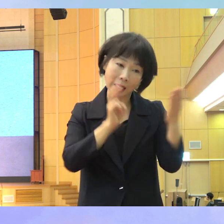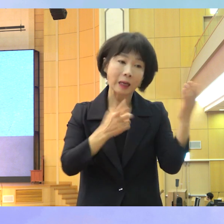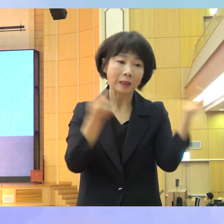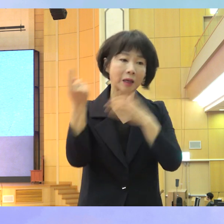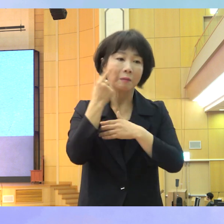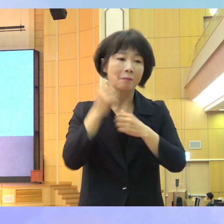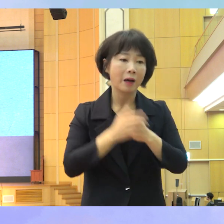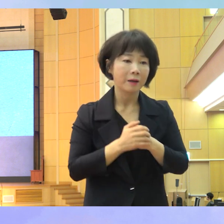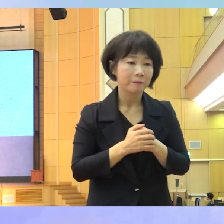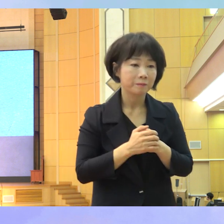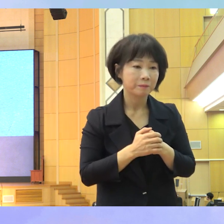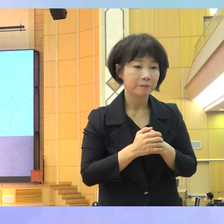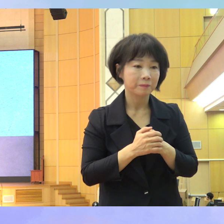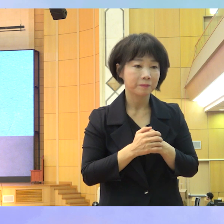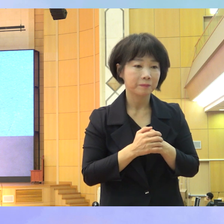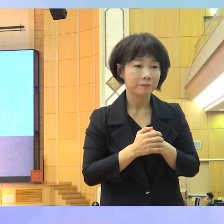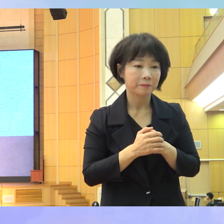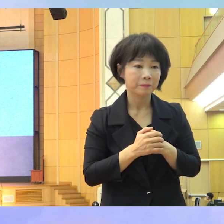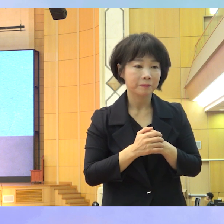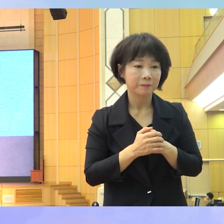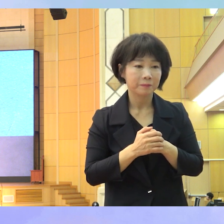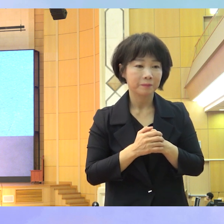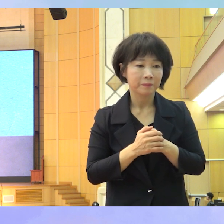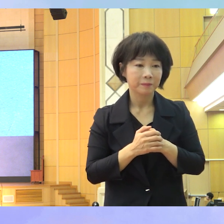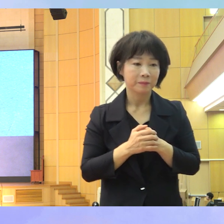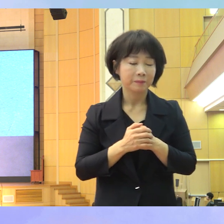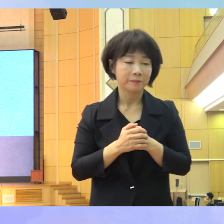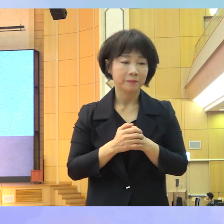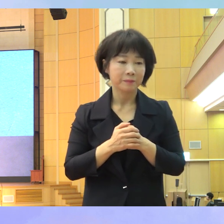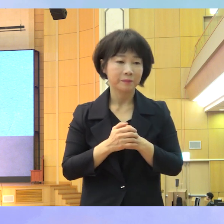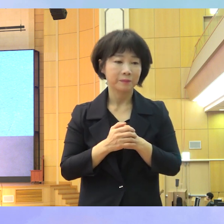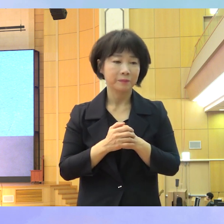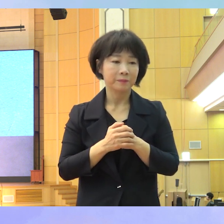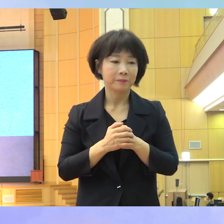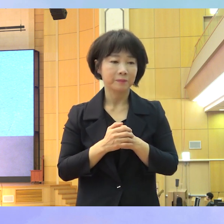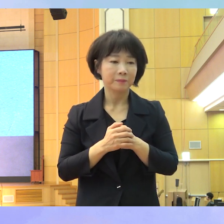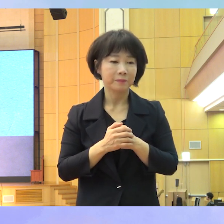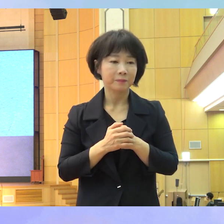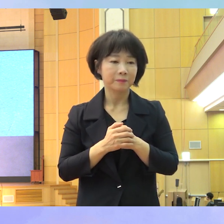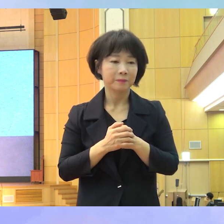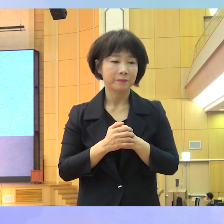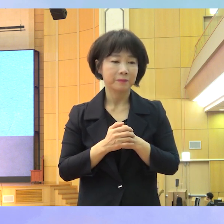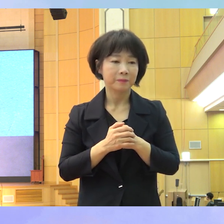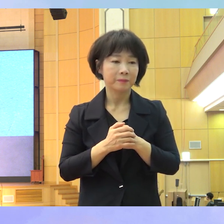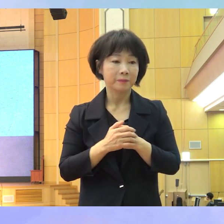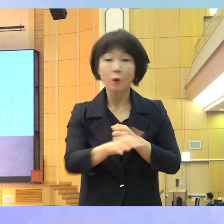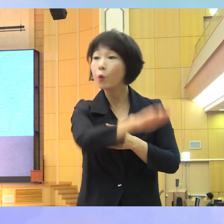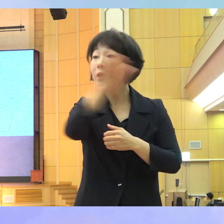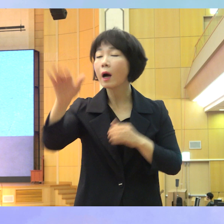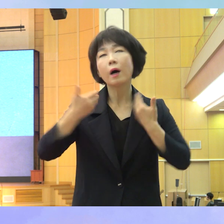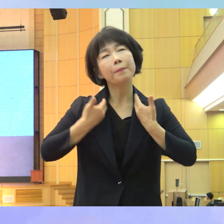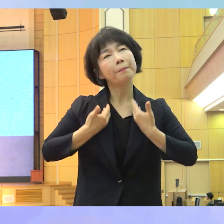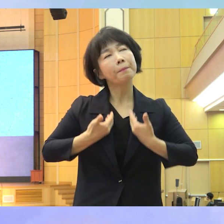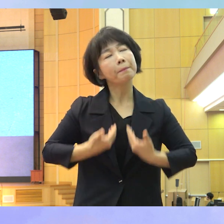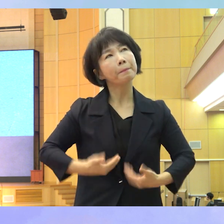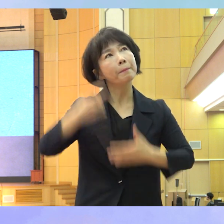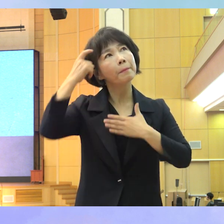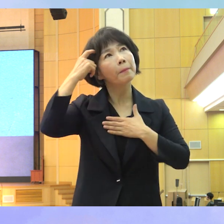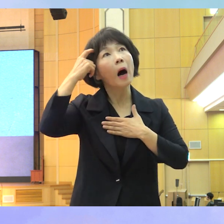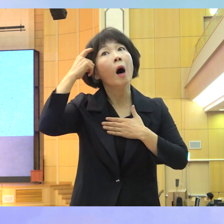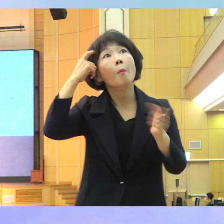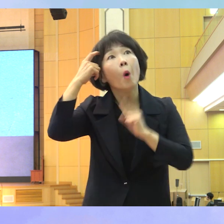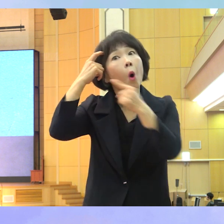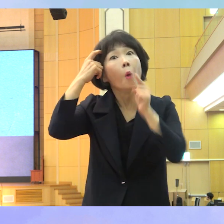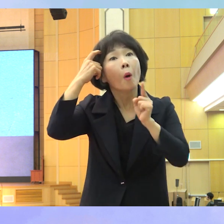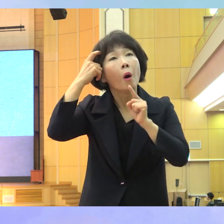우리가 읽었던, 제가 말씀드렸던 것처럼 생각을 잘하면서, 아, 믿음으로